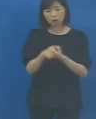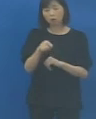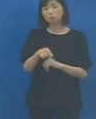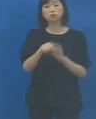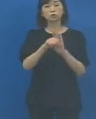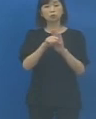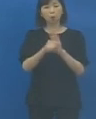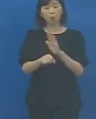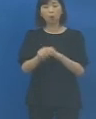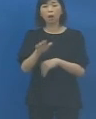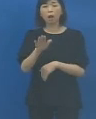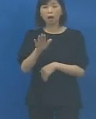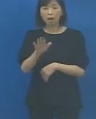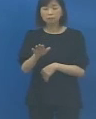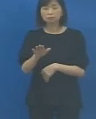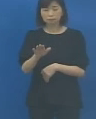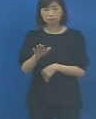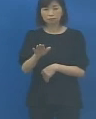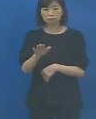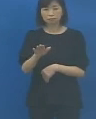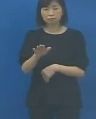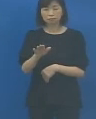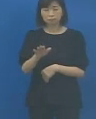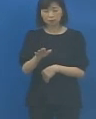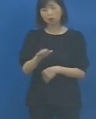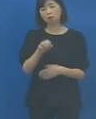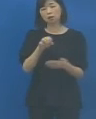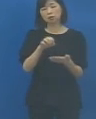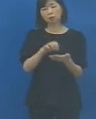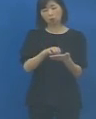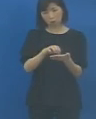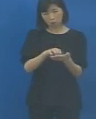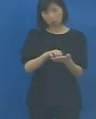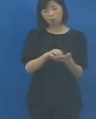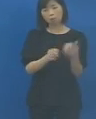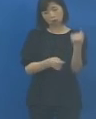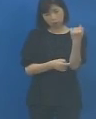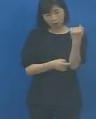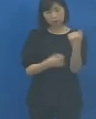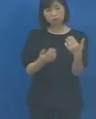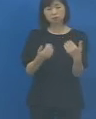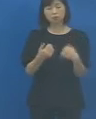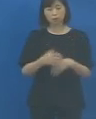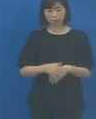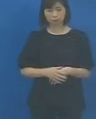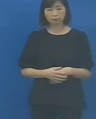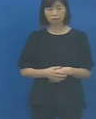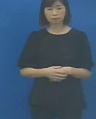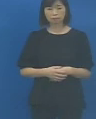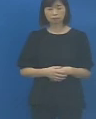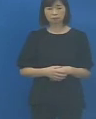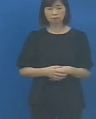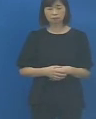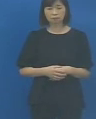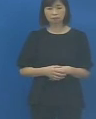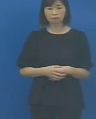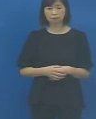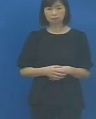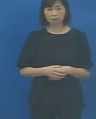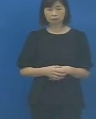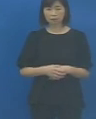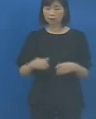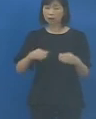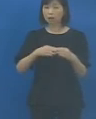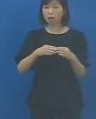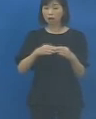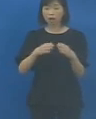ような、いわば実質がなければならないと思います。なんか地域、要は全国的